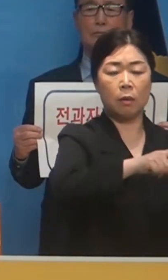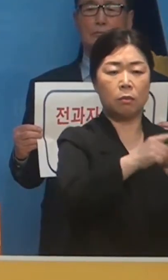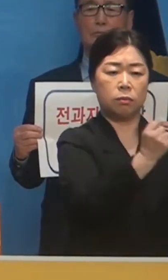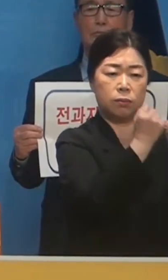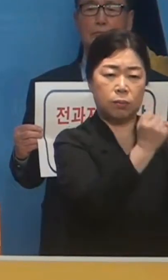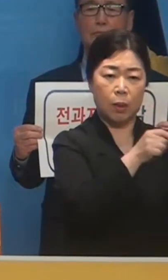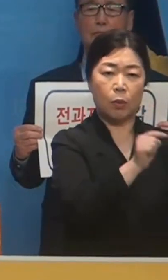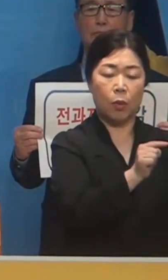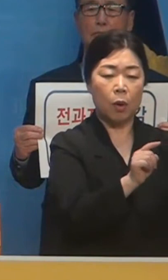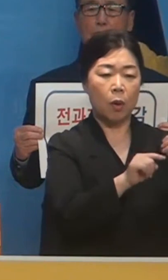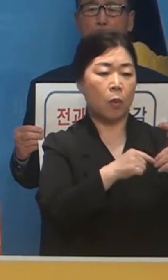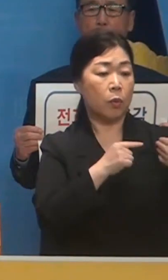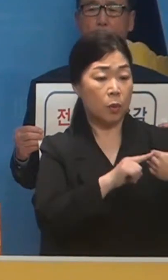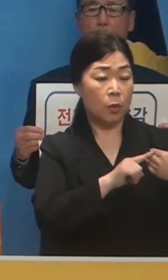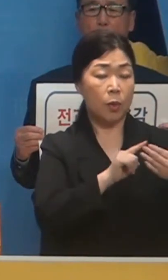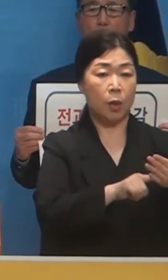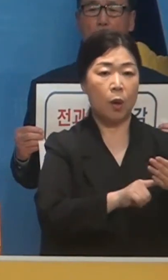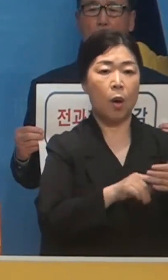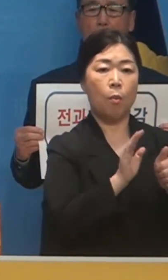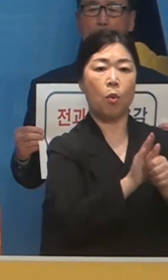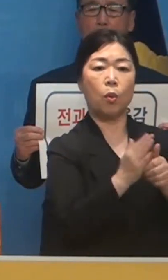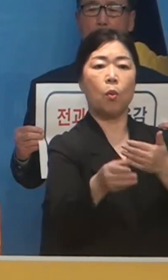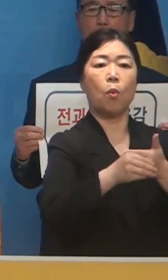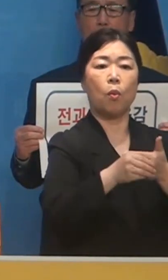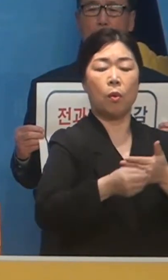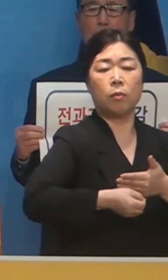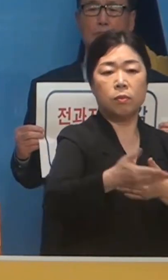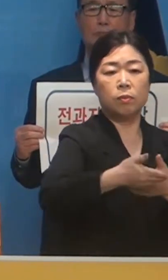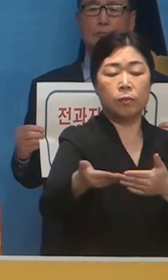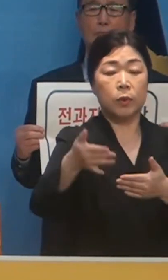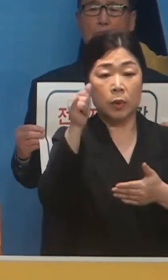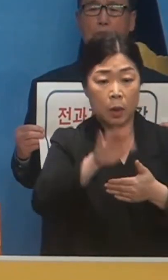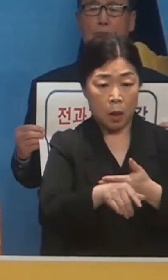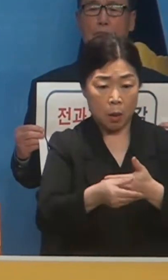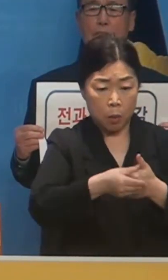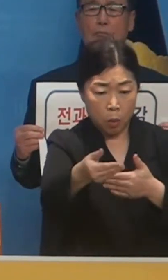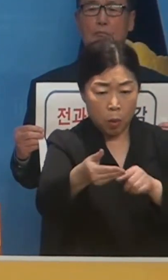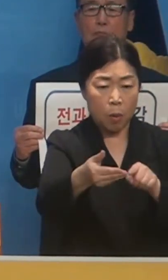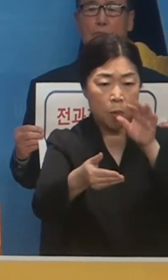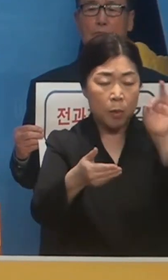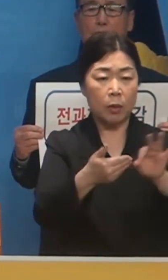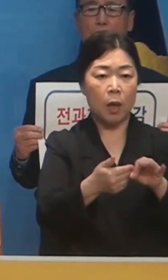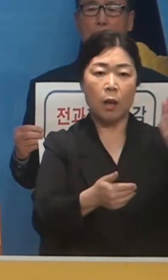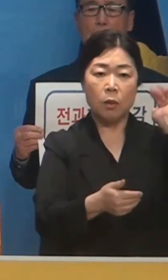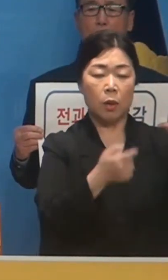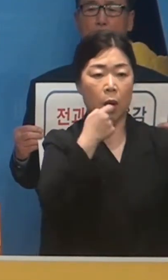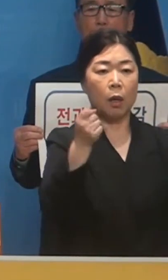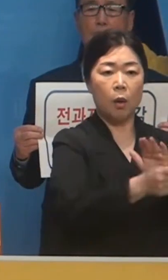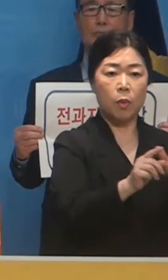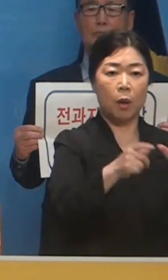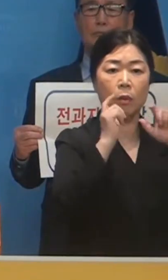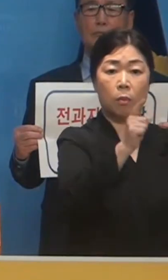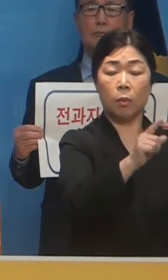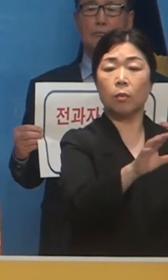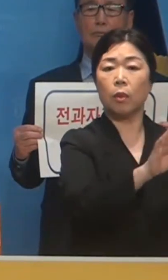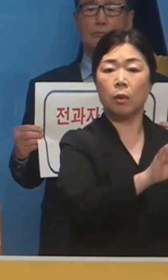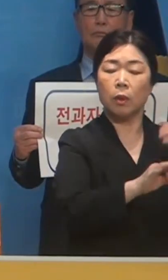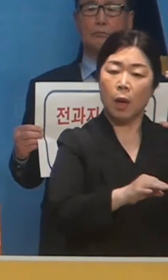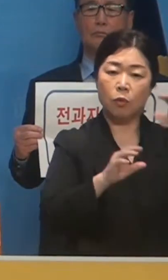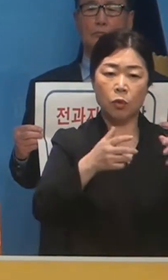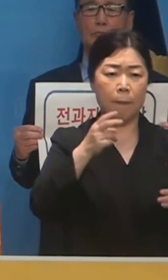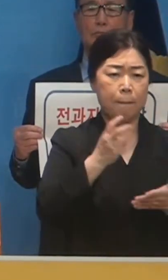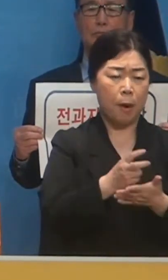하면서 뒷면에 보조자료를 아이들에게 배포했는데 대통령이 계엄령을 선포하면